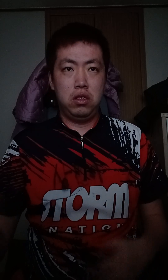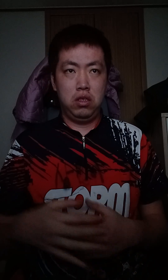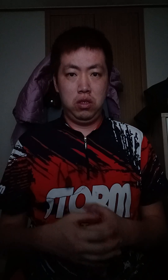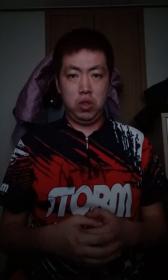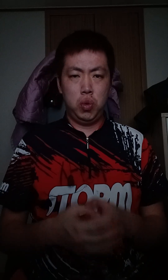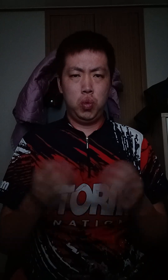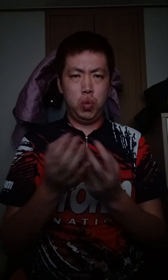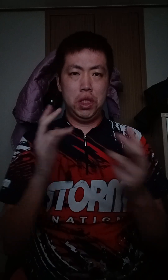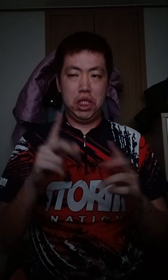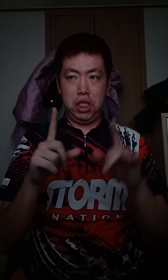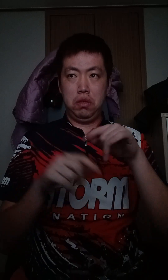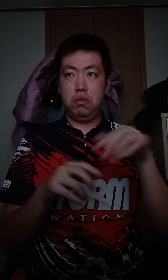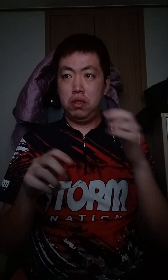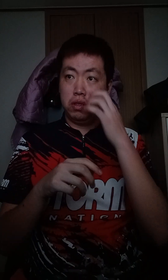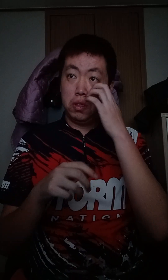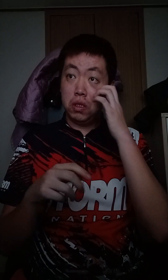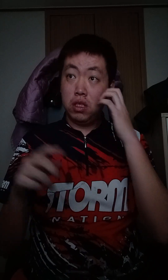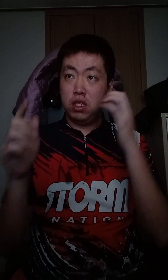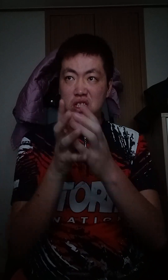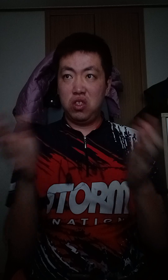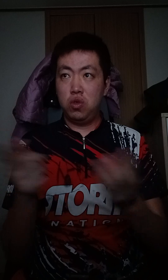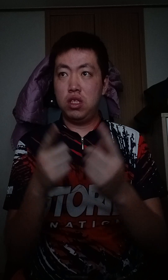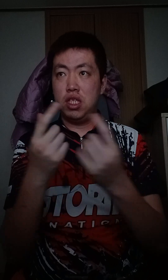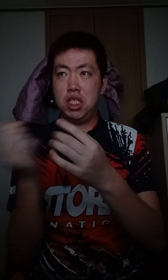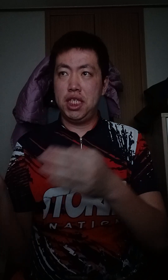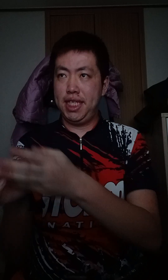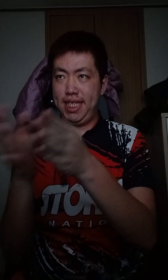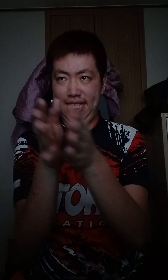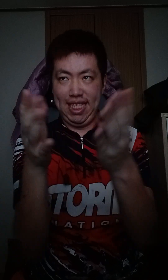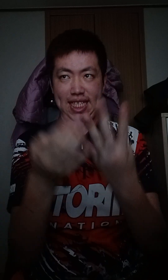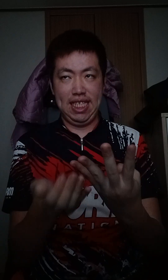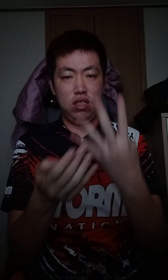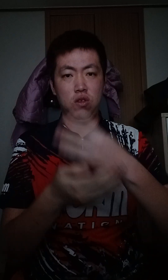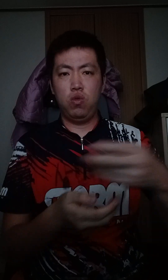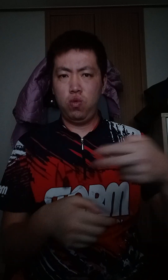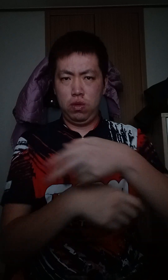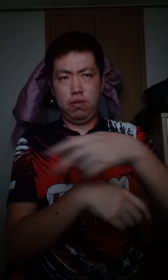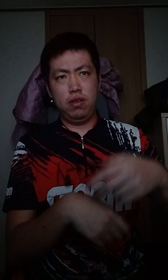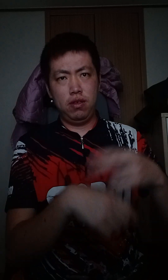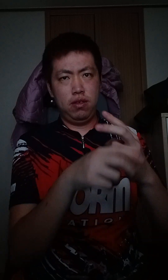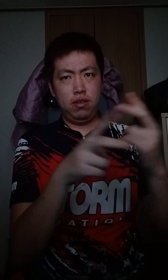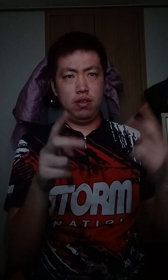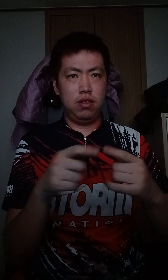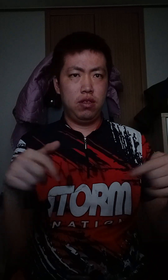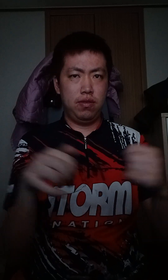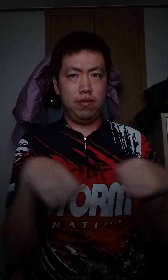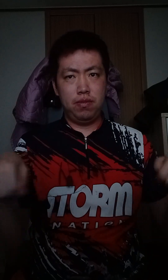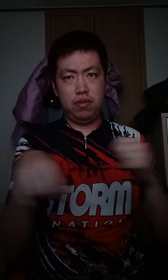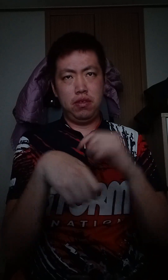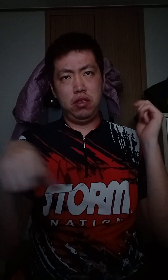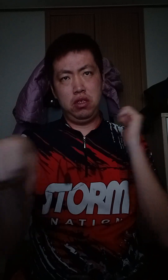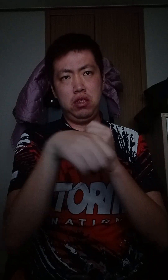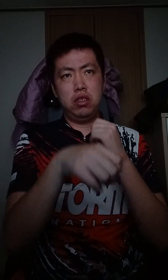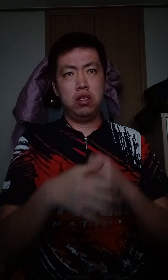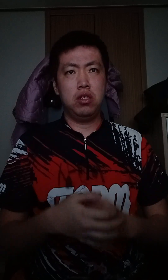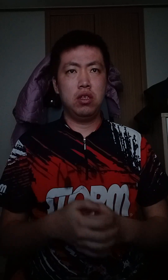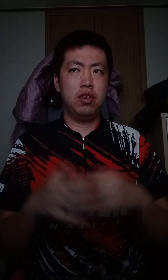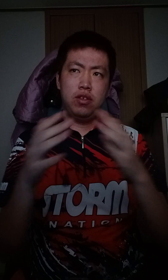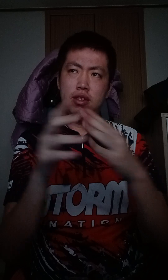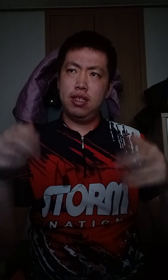오늘 오전 7시 반쯤 세종시 아름동 은하수 사거리에서 통근버스와 승용차, 덤프트럭이 잇따라 충돌해 출근길에 극심한